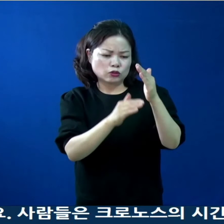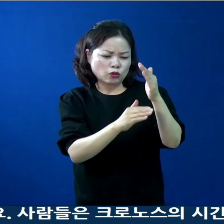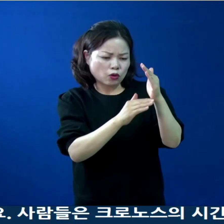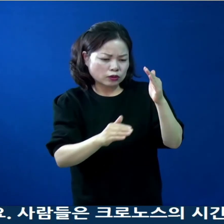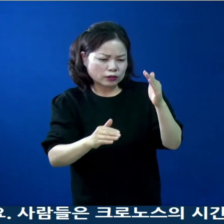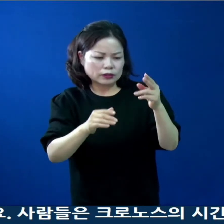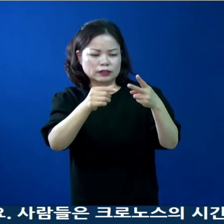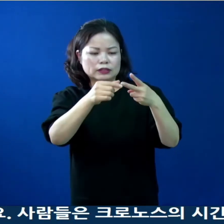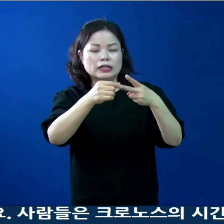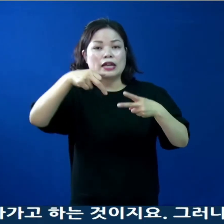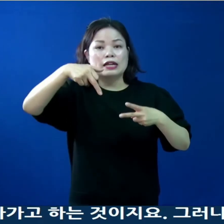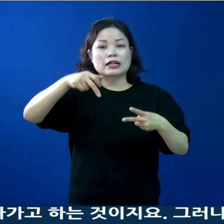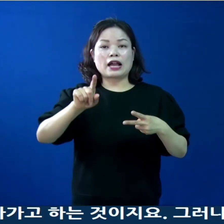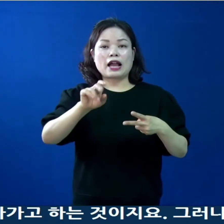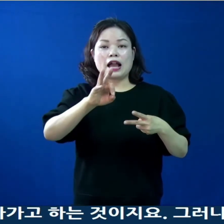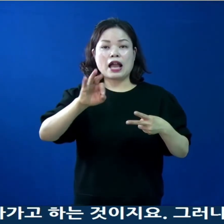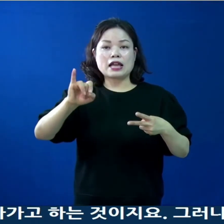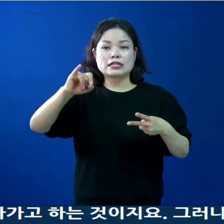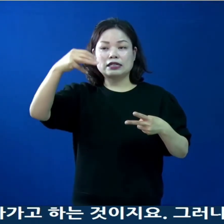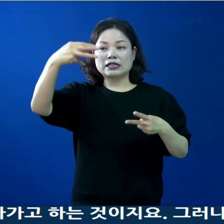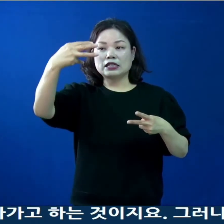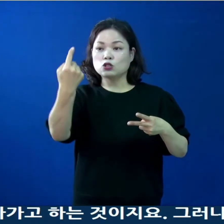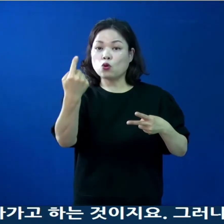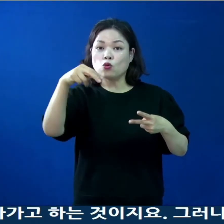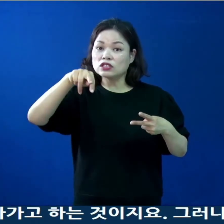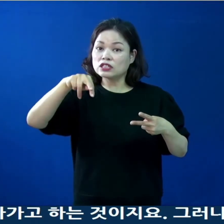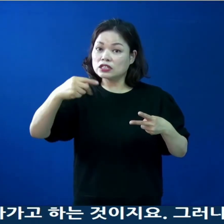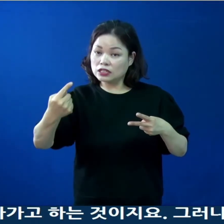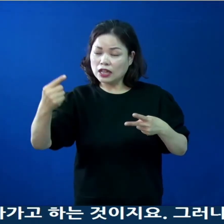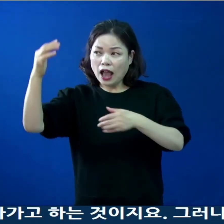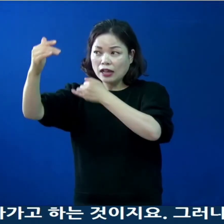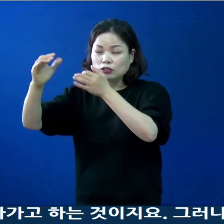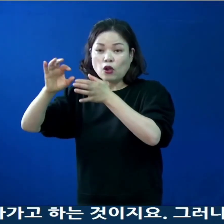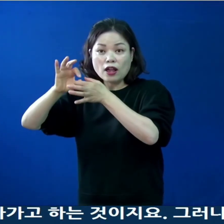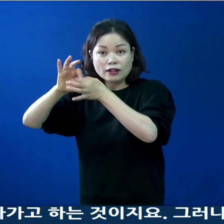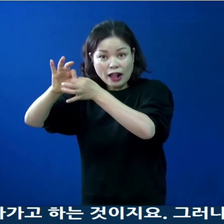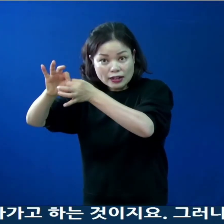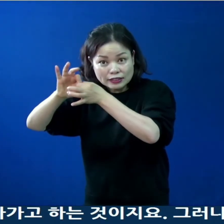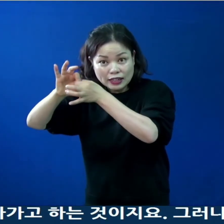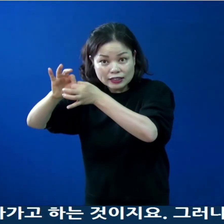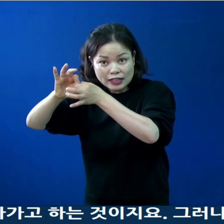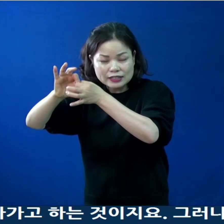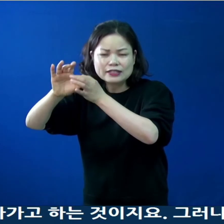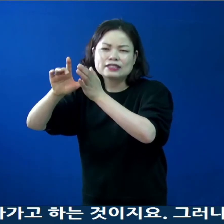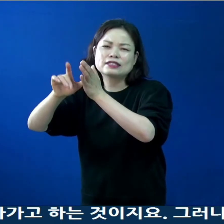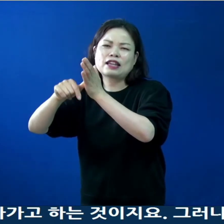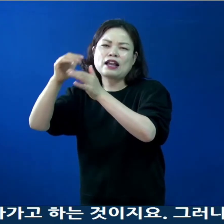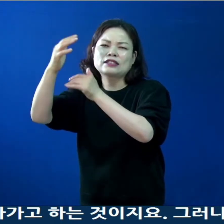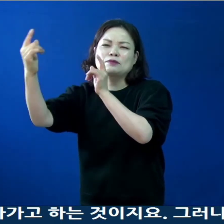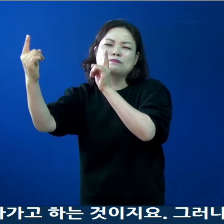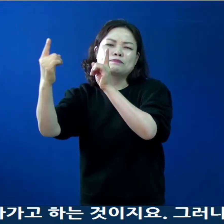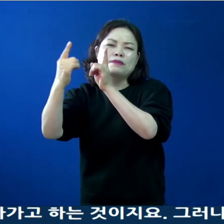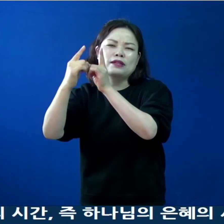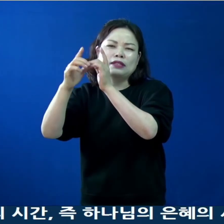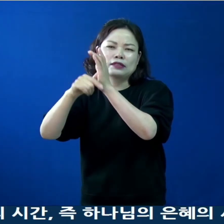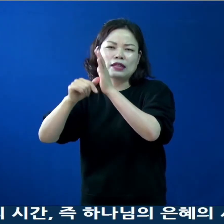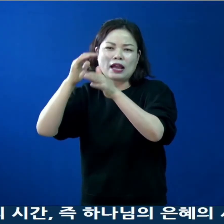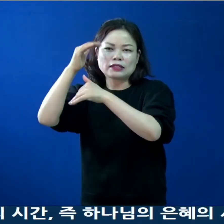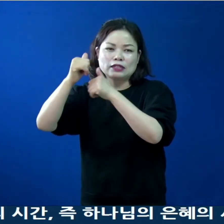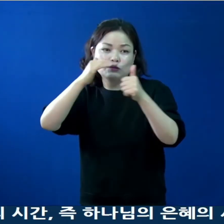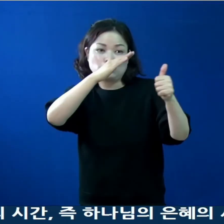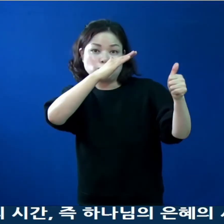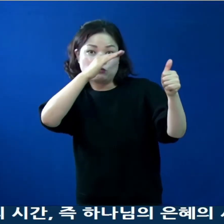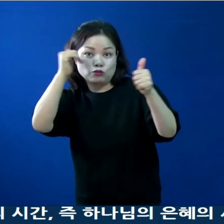카이로스의 시간이라고 하는 것은 하나님과 관계된 시간, 하나님과 만나는 시간, 하나님께서 나를 이 자리에